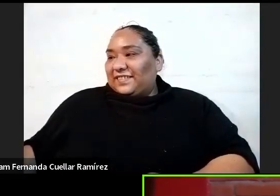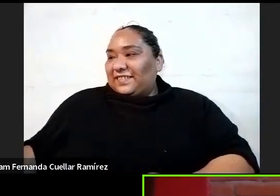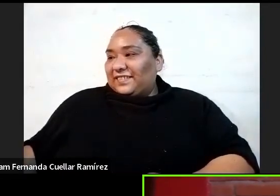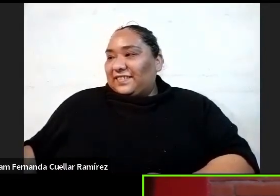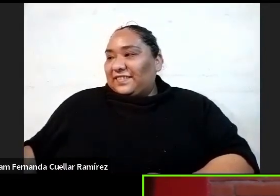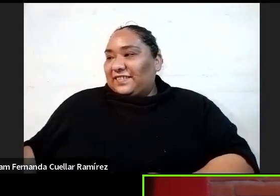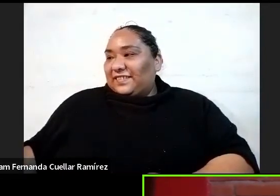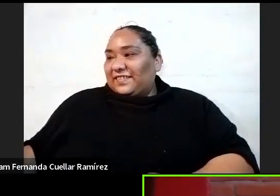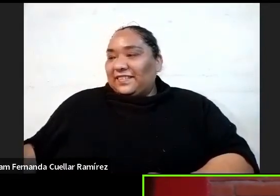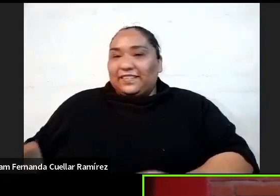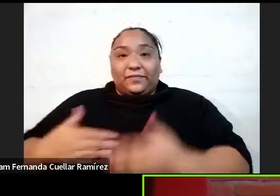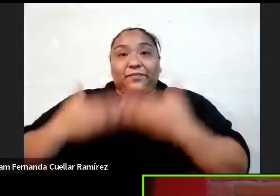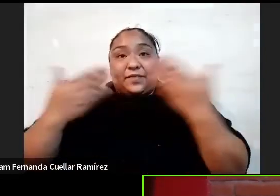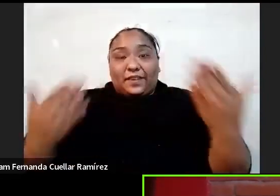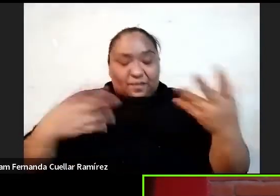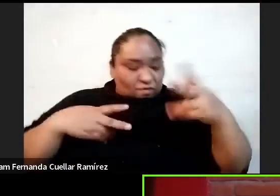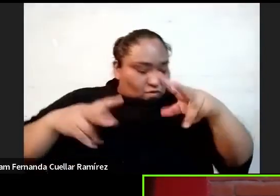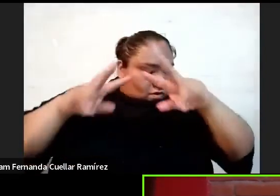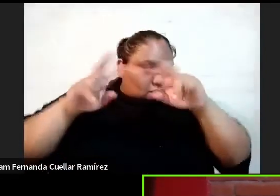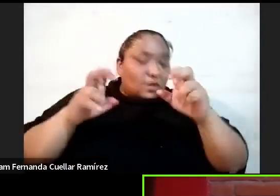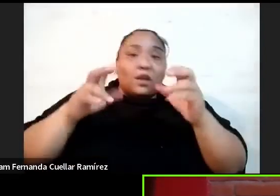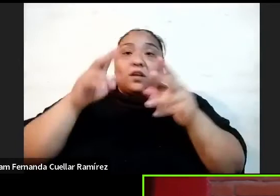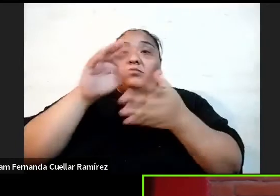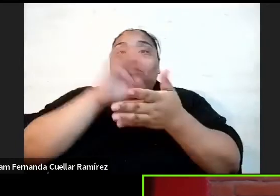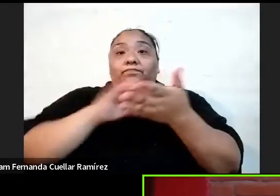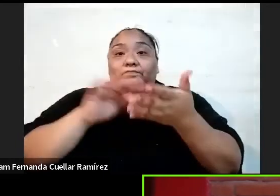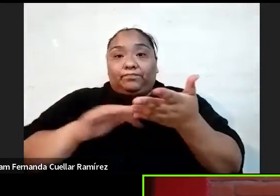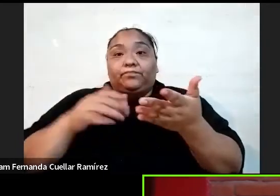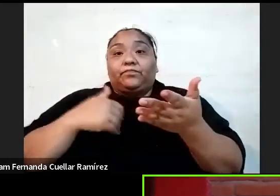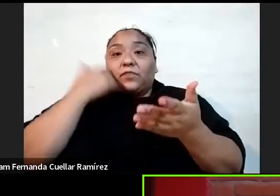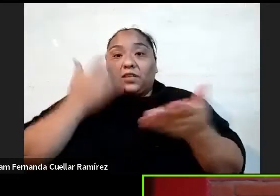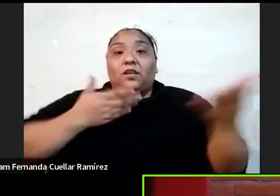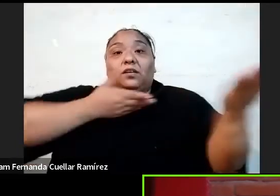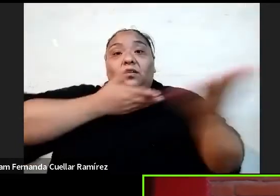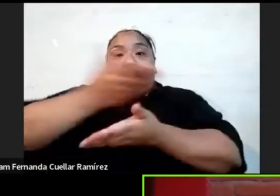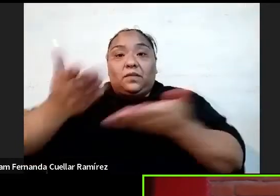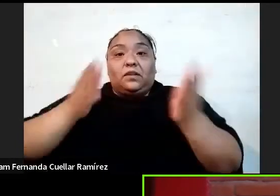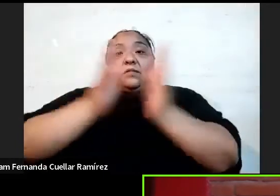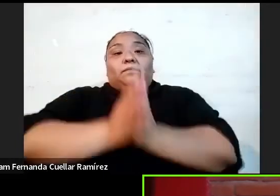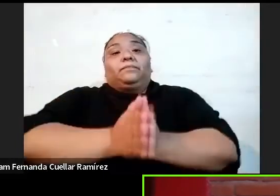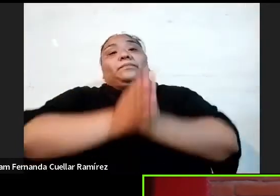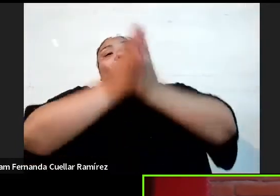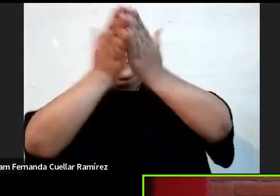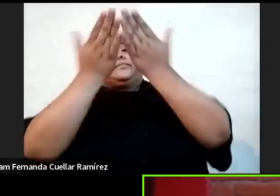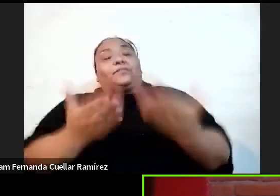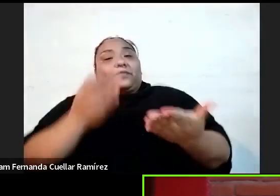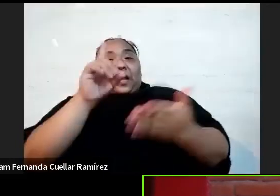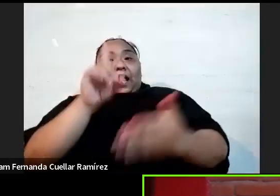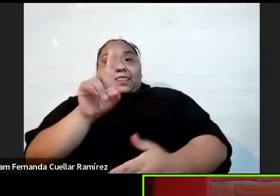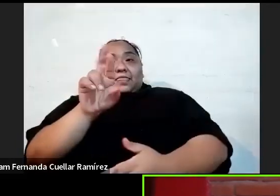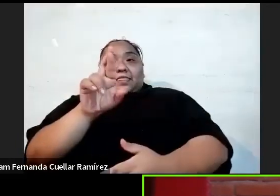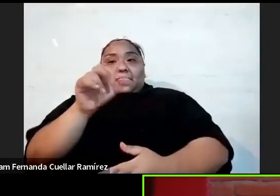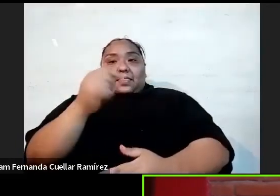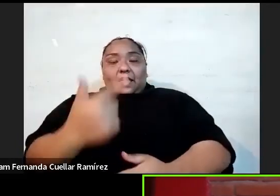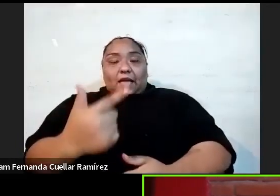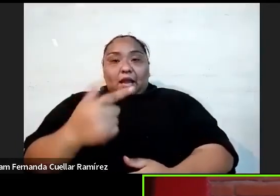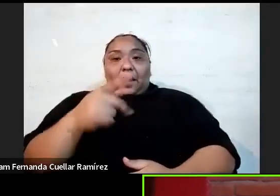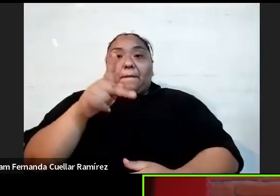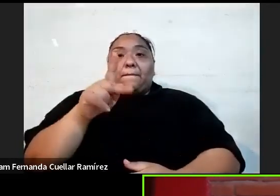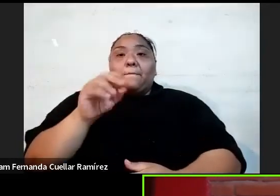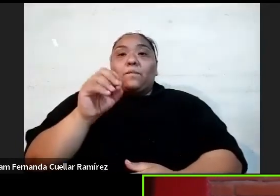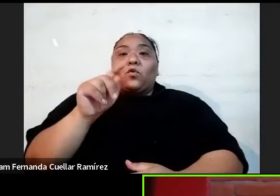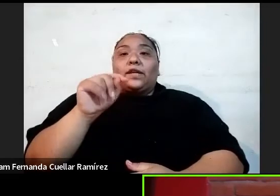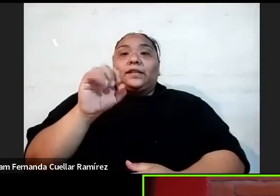el texto que les quiero compartir es el texto que abre el libro Drag Poetics. Y tal cual se llama así,